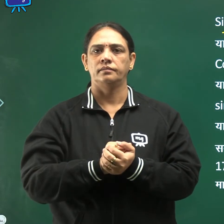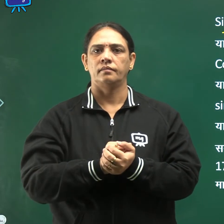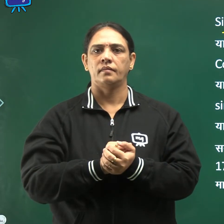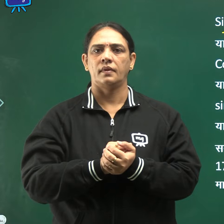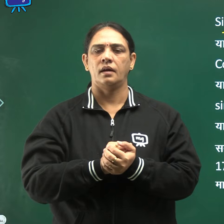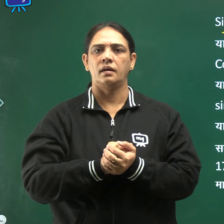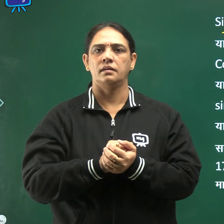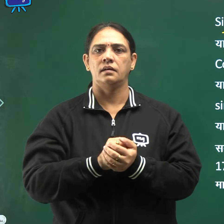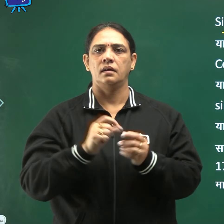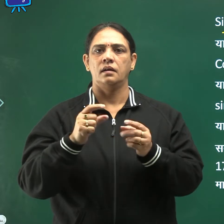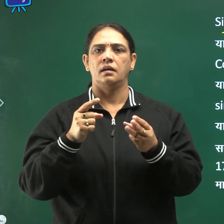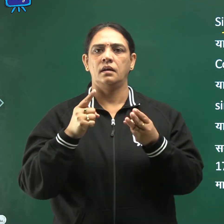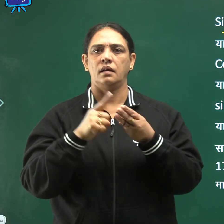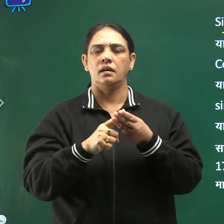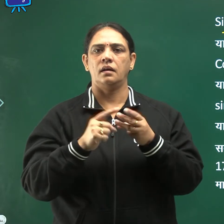समीकरण 1।